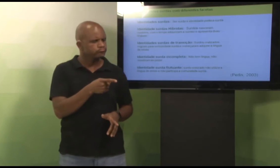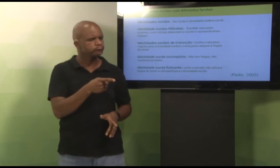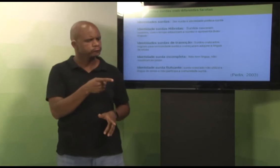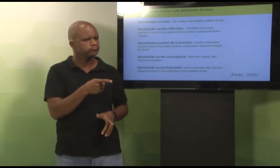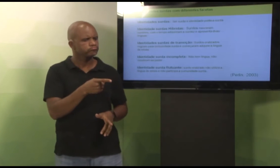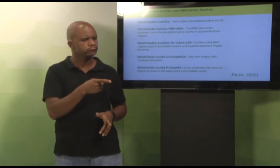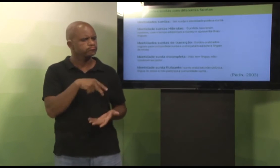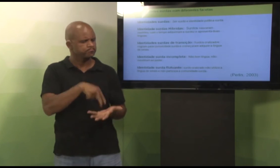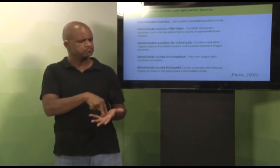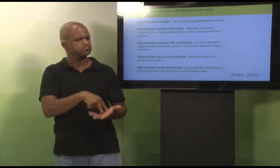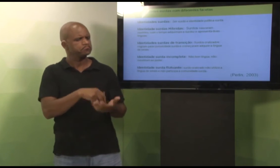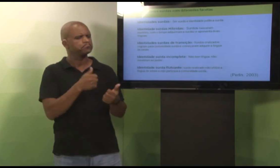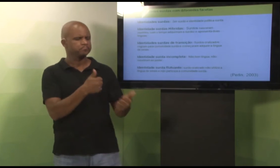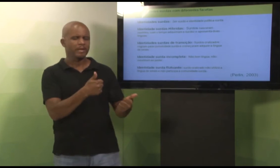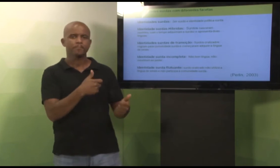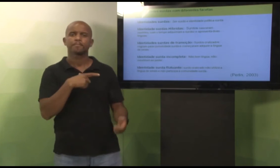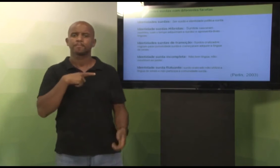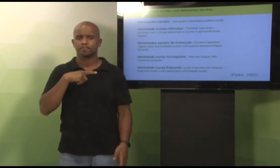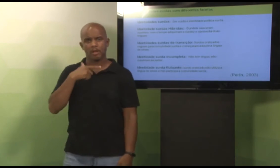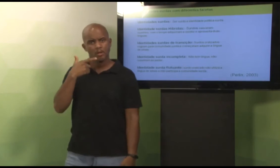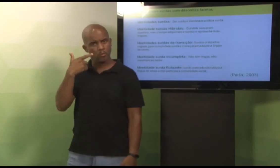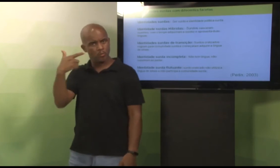isso define a identidade surda.